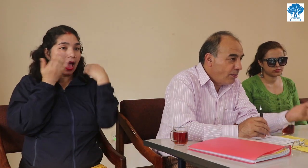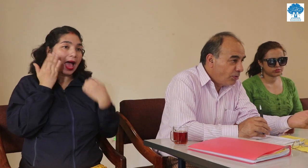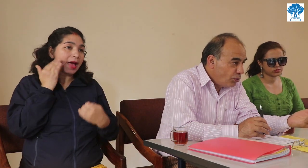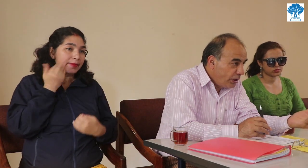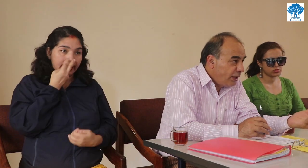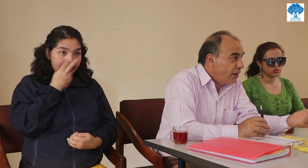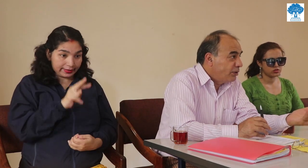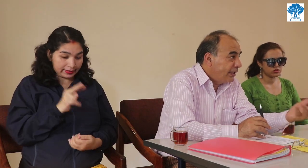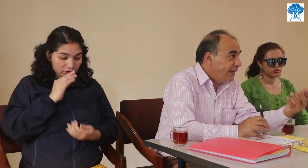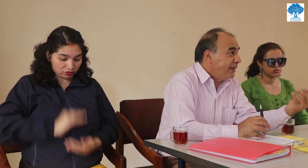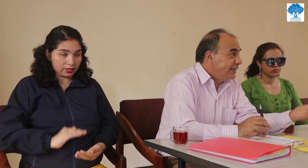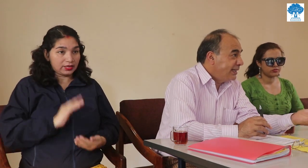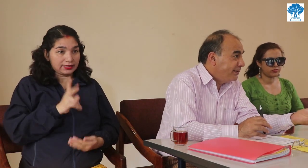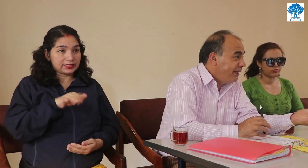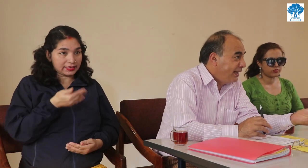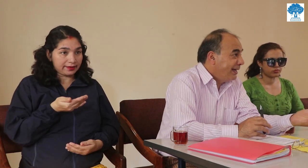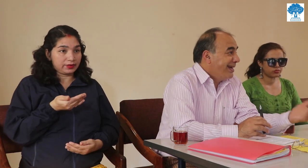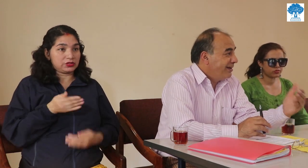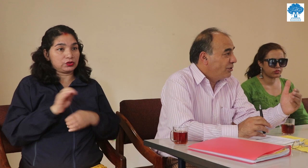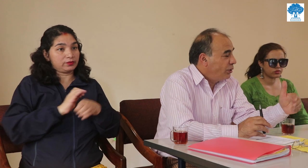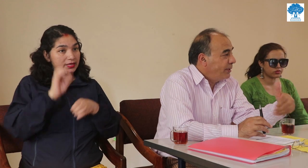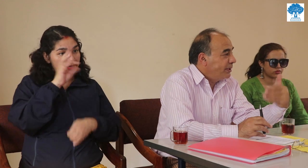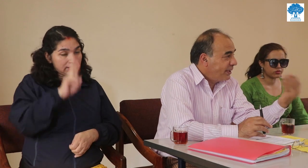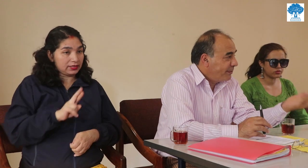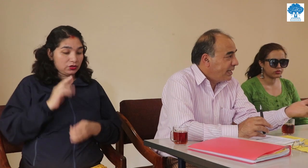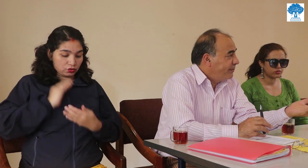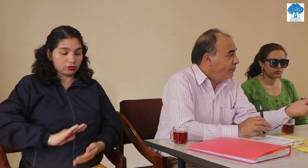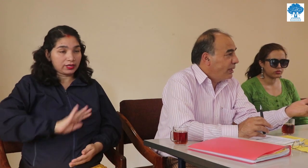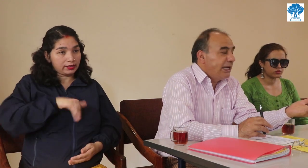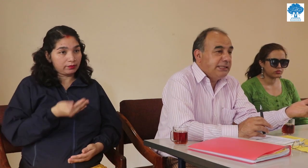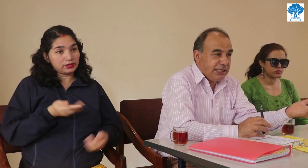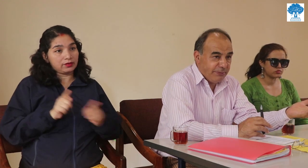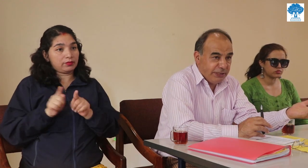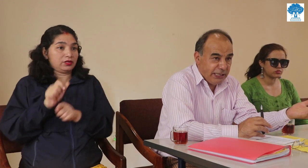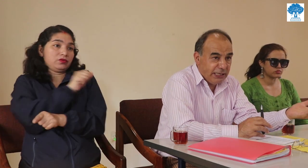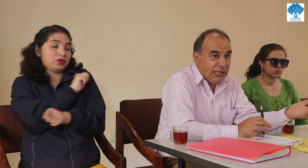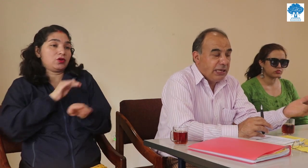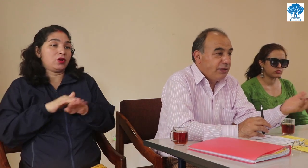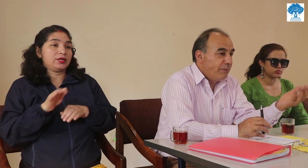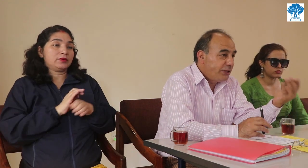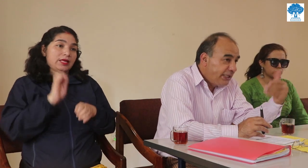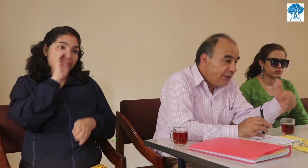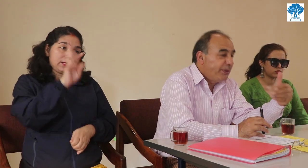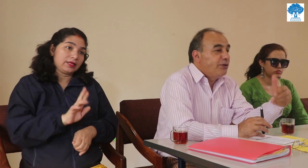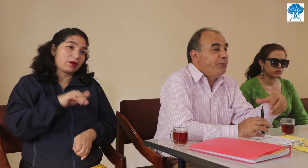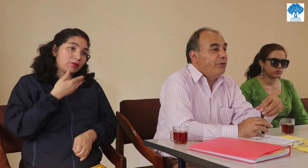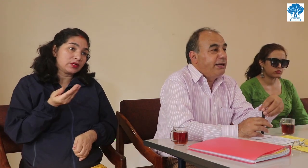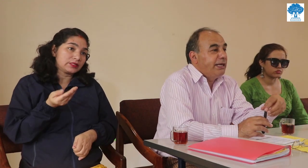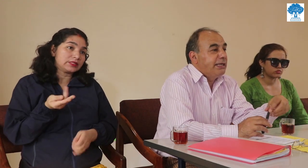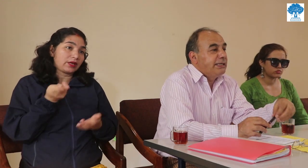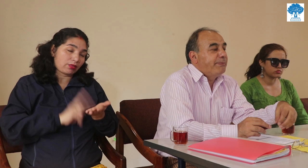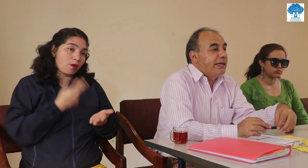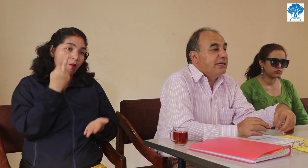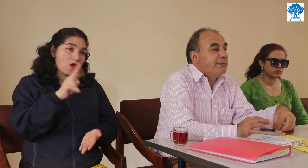हेर्छ, गर्भवती सुत्केरी गराउँछ, त्यसलाई पनि इन्सेन्टिभ दिने र सुत्केरी भइसके पछाडि पनि उनीहरूलाई इन्सेन्टिभ दिने र पछि के पनि थपियो